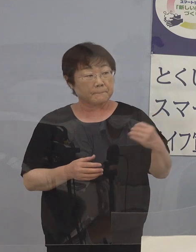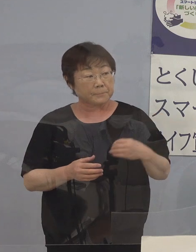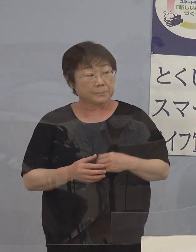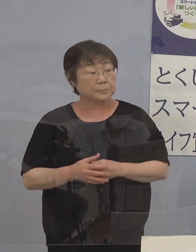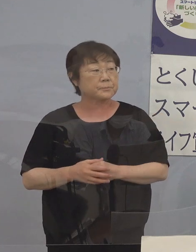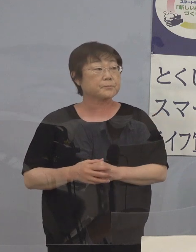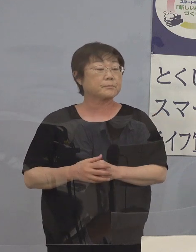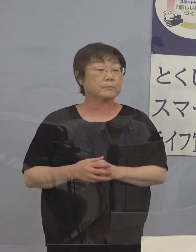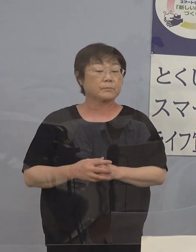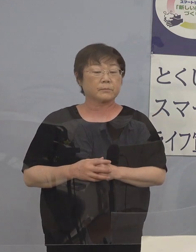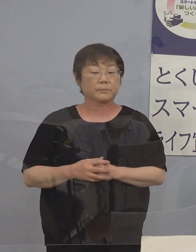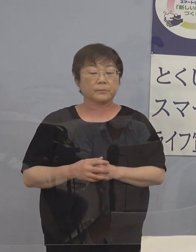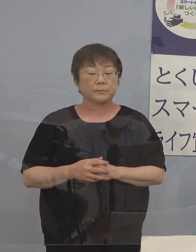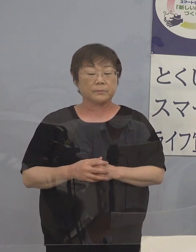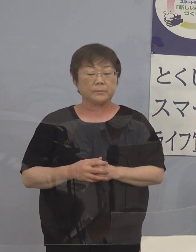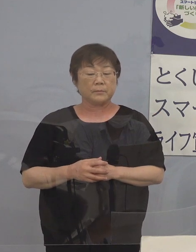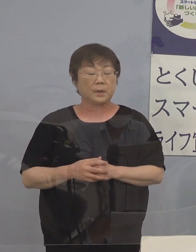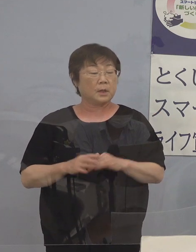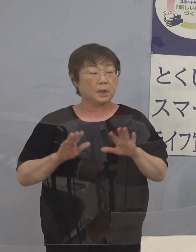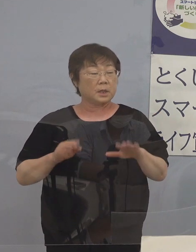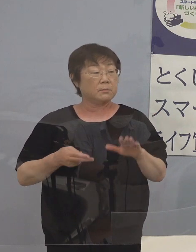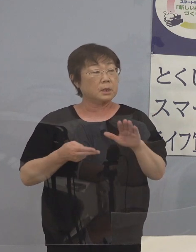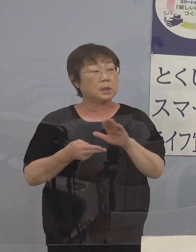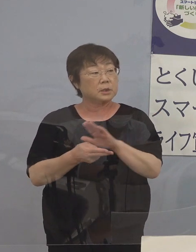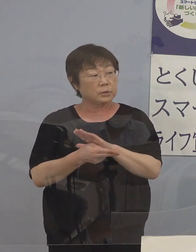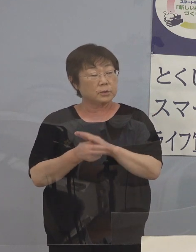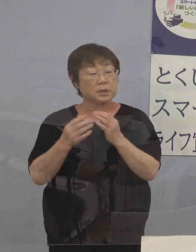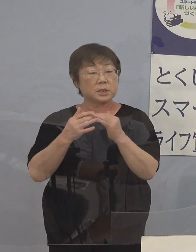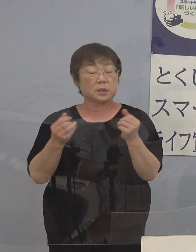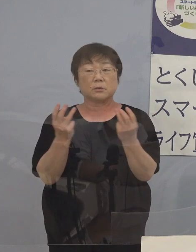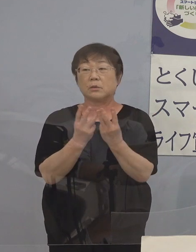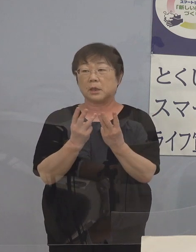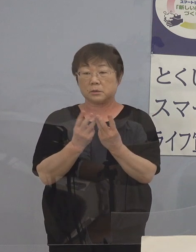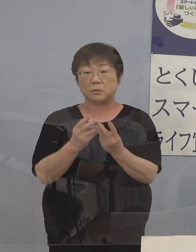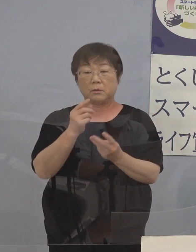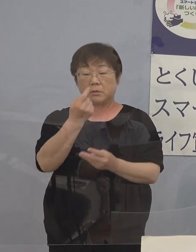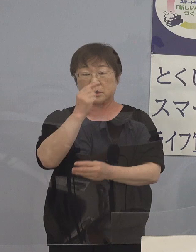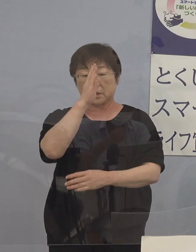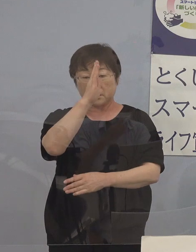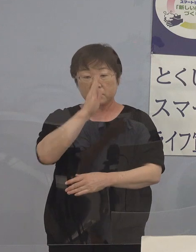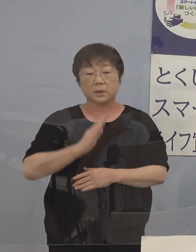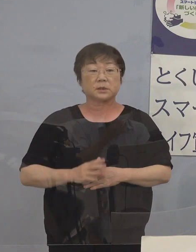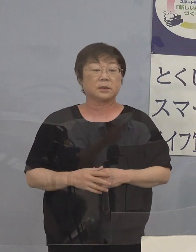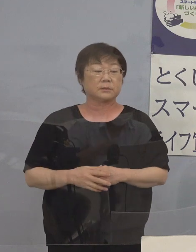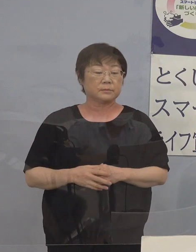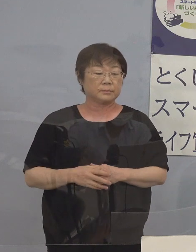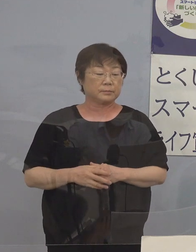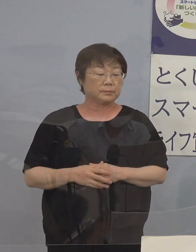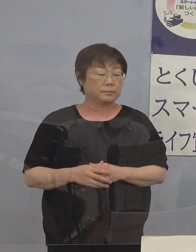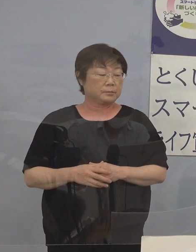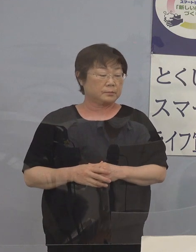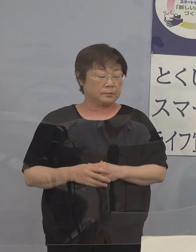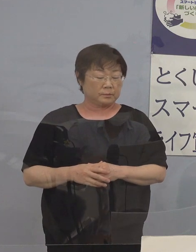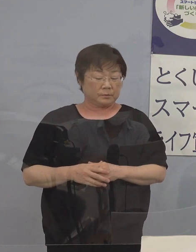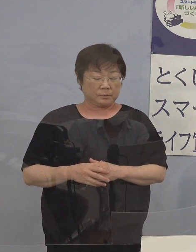はい、この時点での入院者数の合計 と、はい、わかりました。